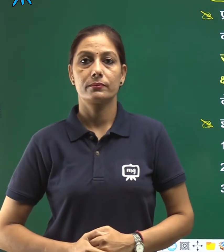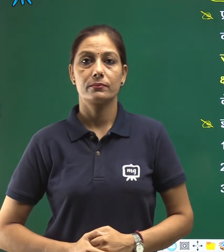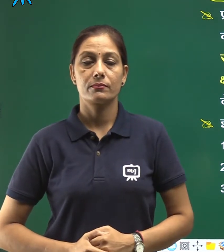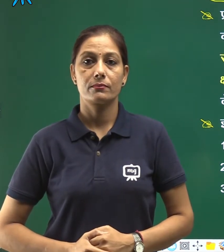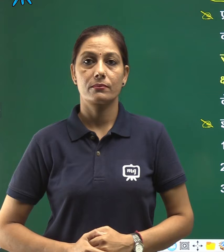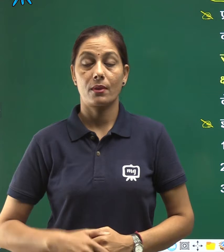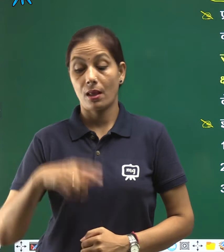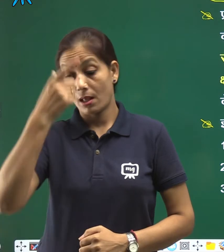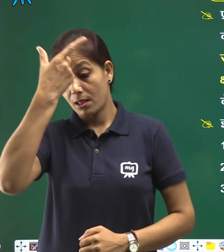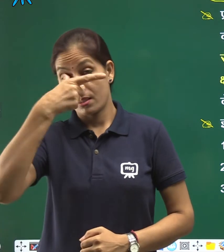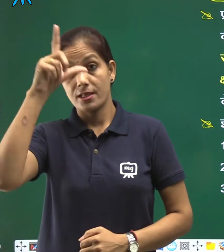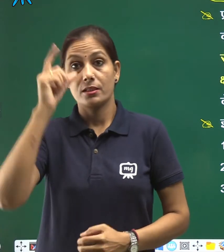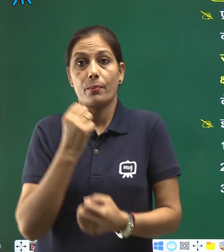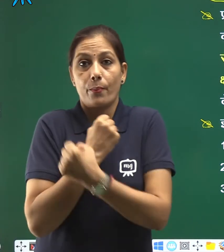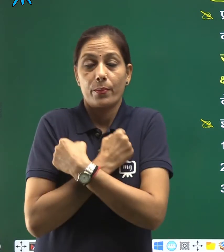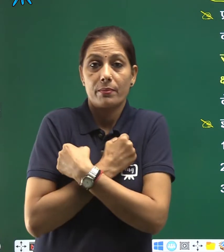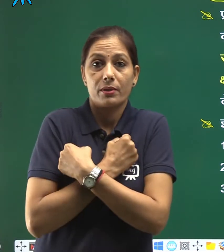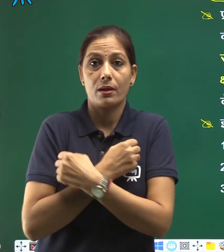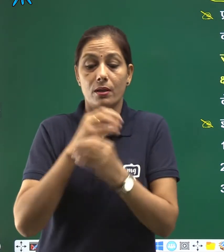देशभक्ति का संदेश दिया गया है।